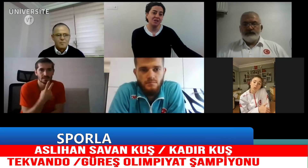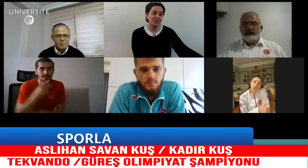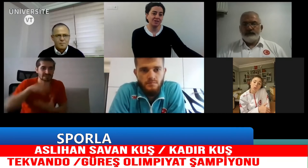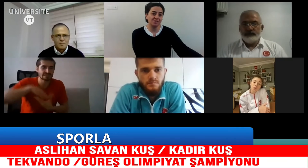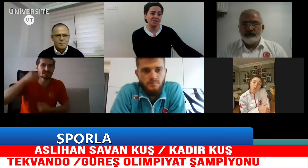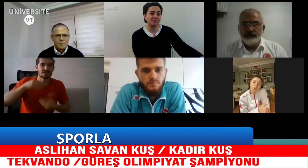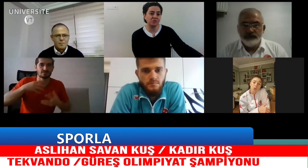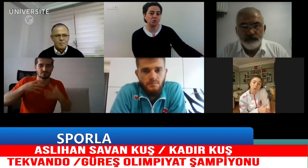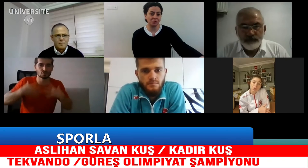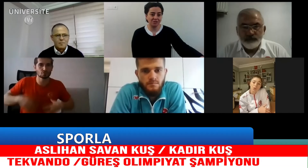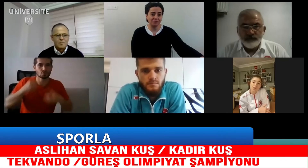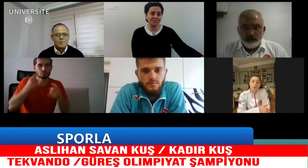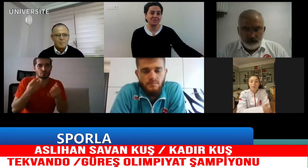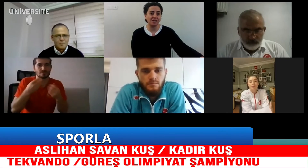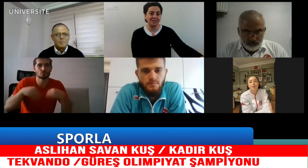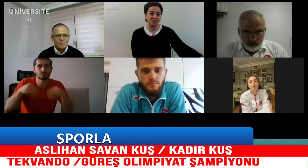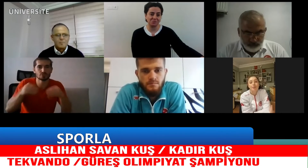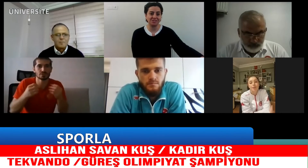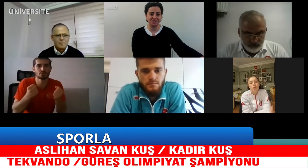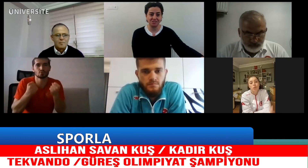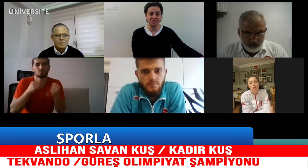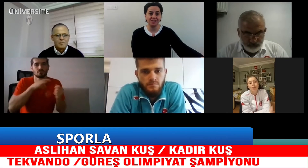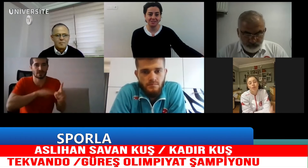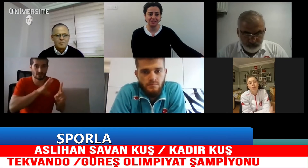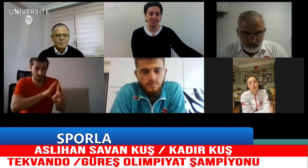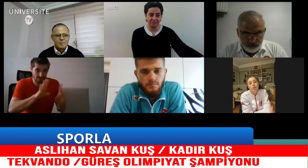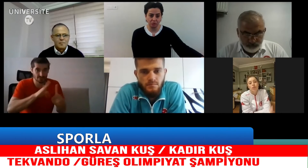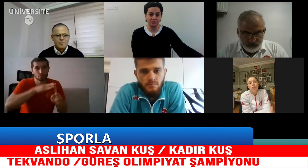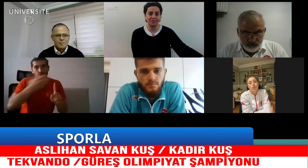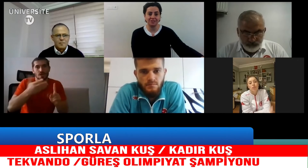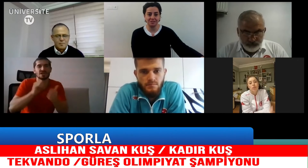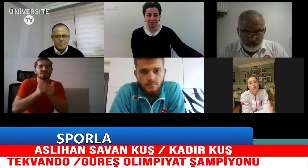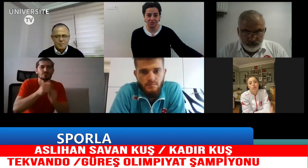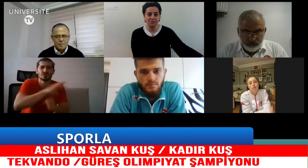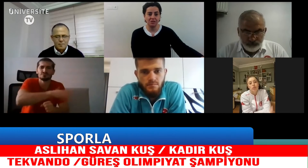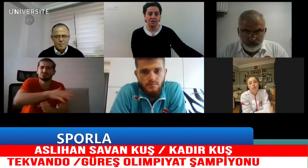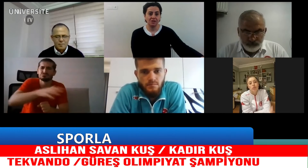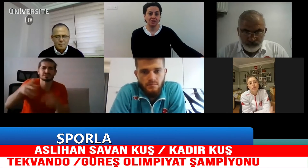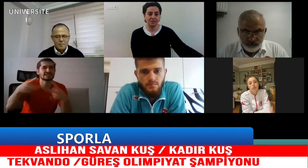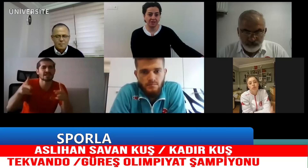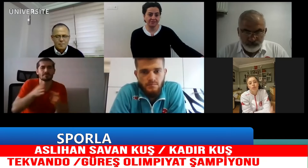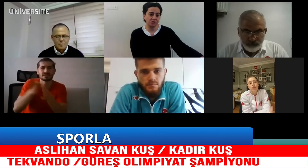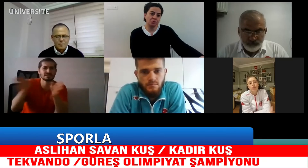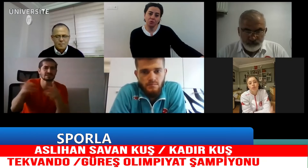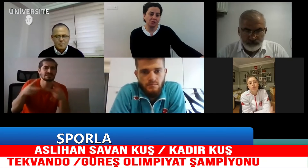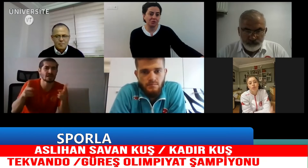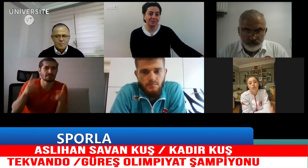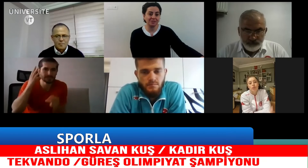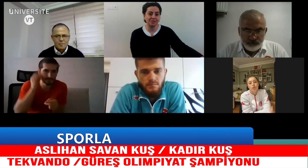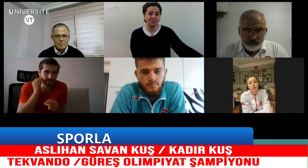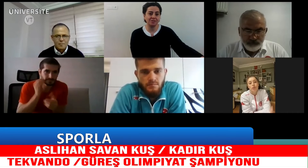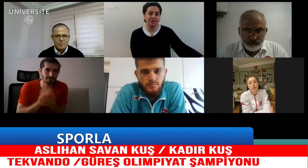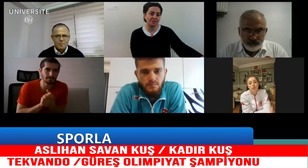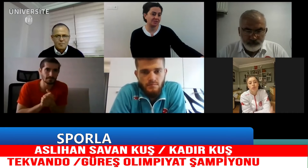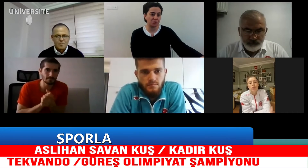için jimnastik ve yüzmeyi fiziksel gelişimleri için, esneklik ve kuvvetleri için tavsiye ediyorum. Ondan sonra